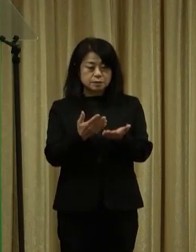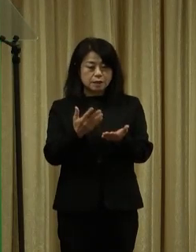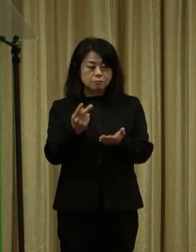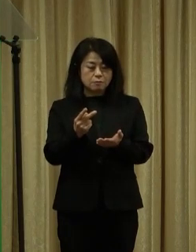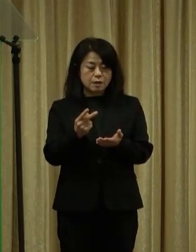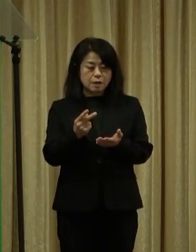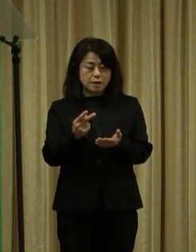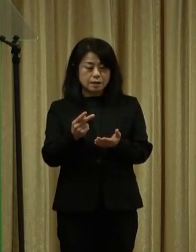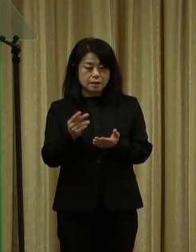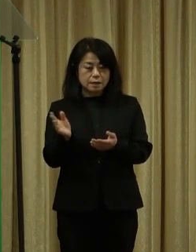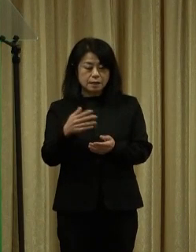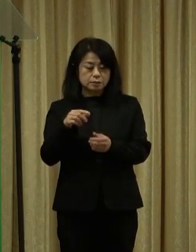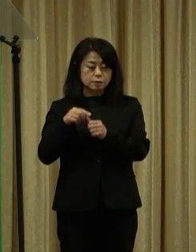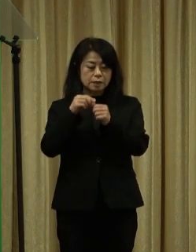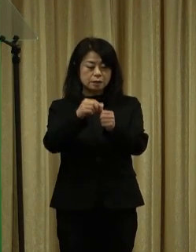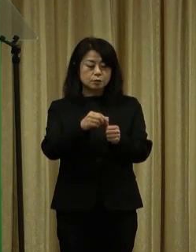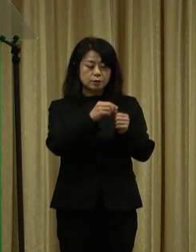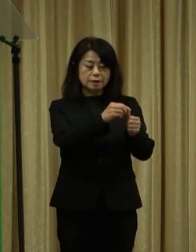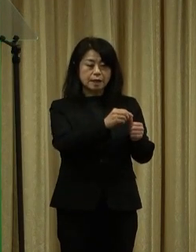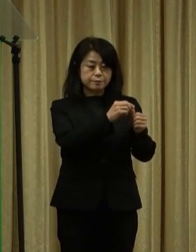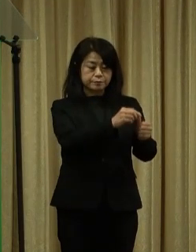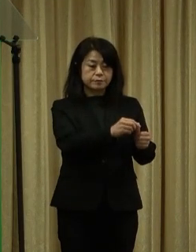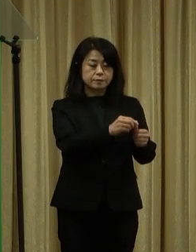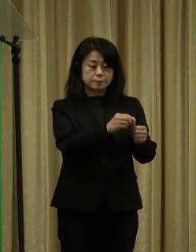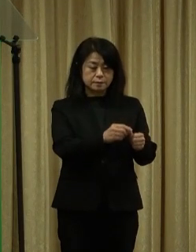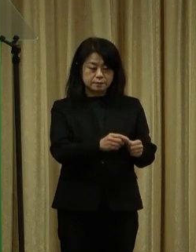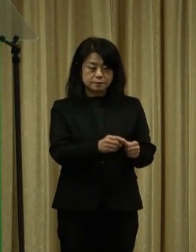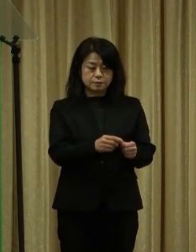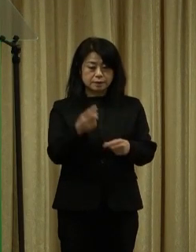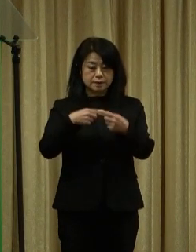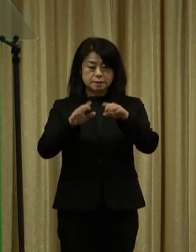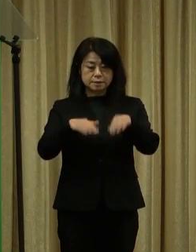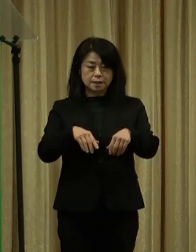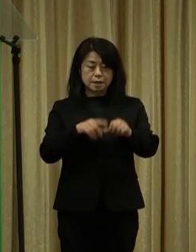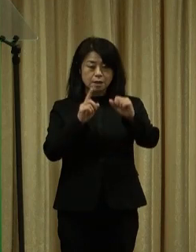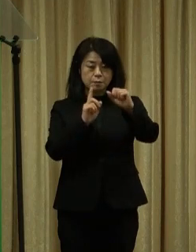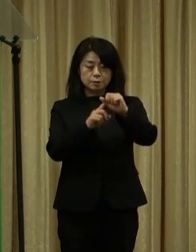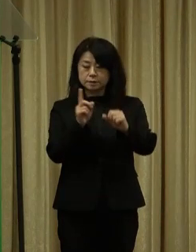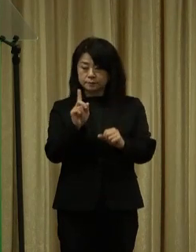いたというところのこう狙いというか目的をお聞かせください。